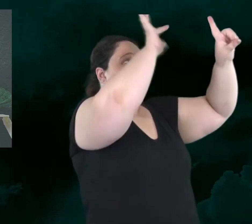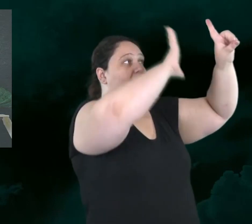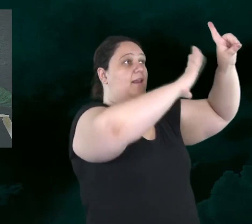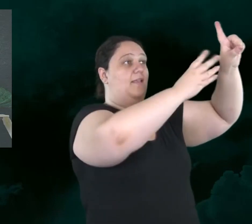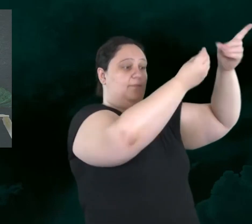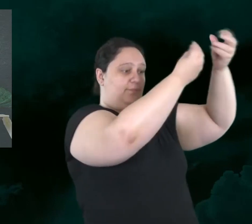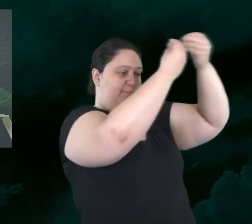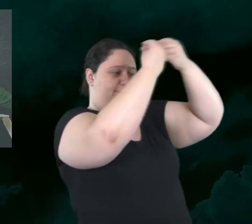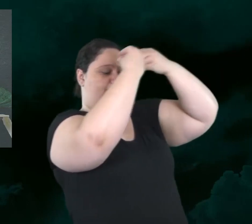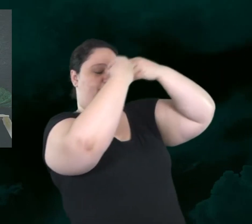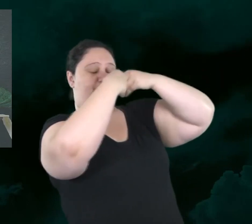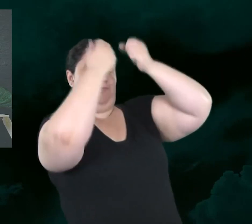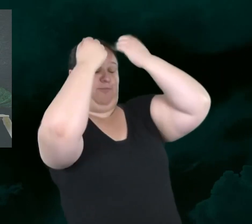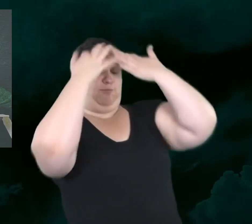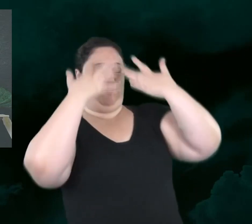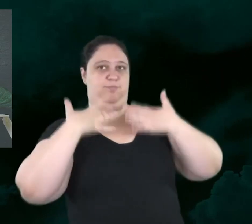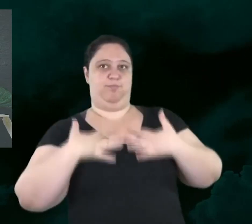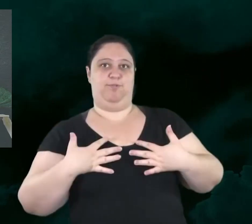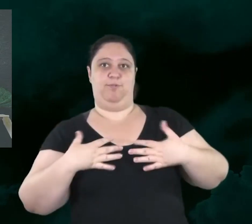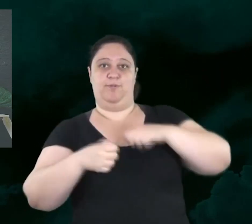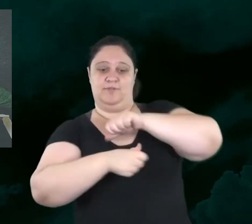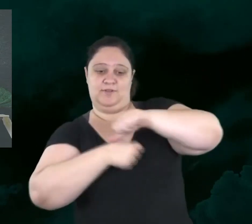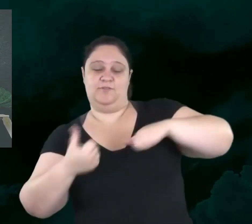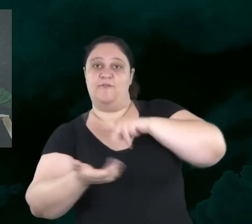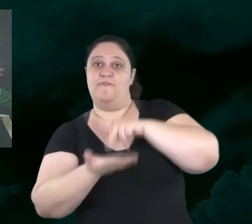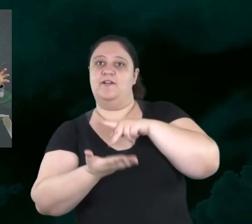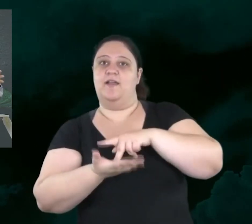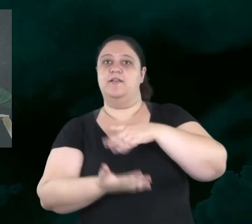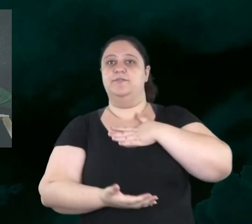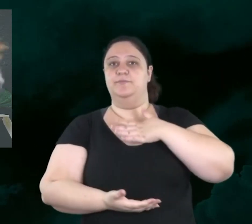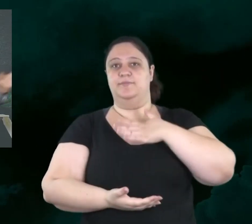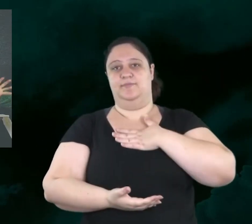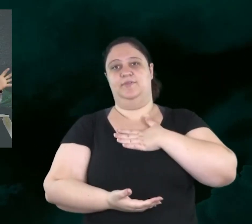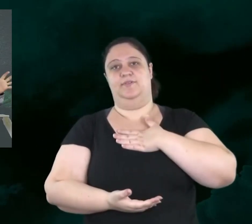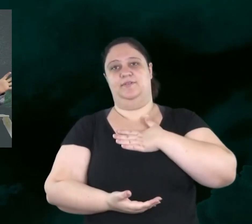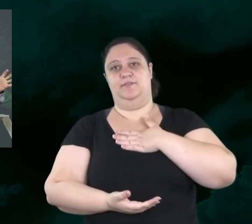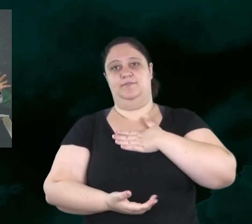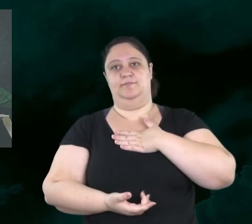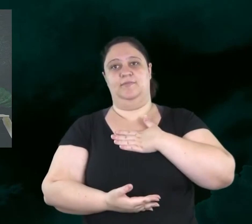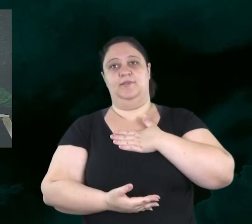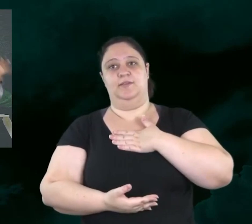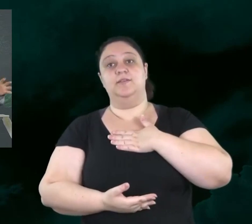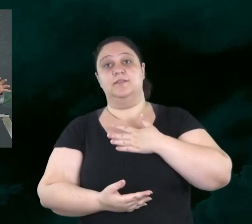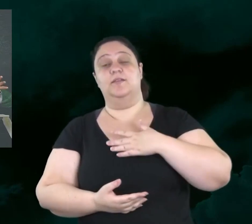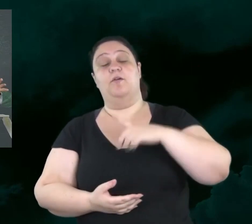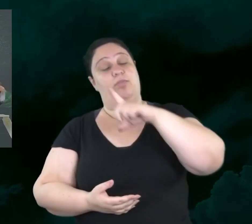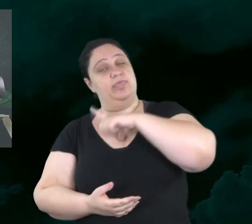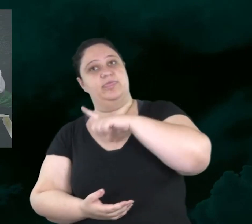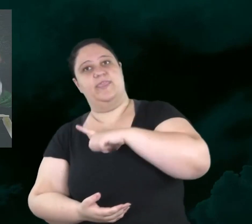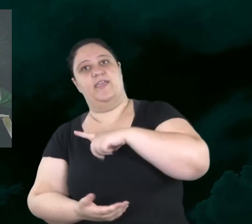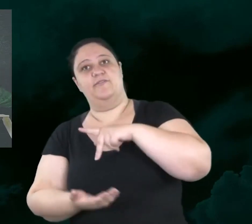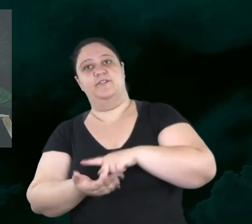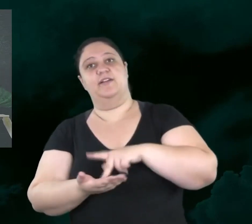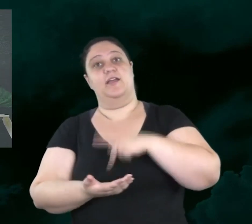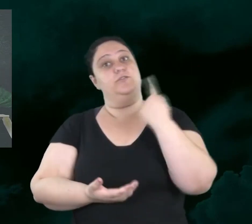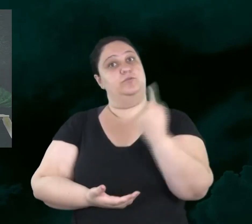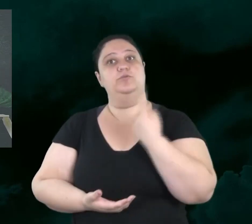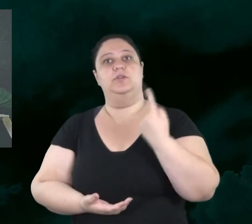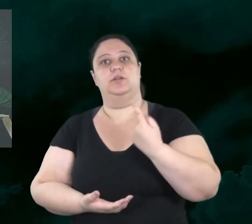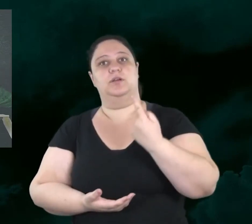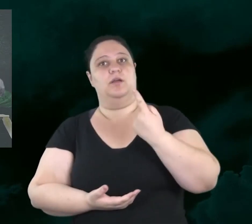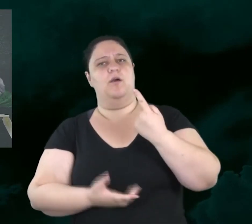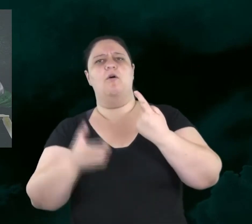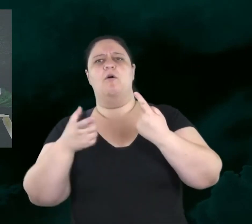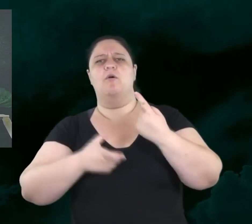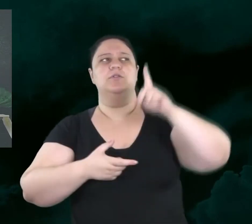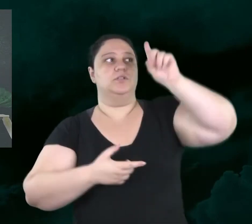como a minha realidade. Nesse universo há uma só realidade, essa realidade está em Deus.